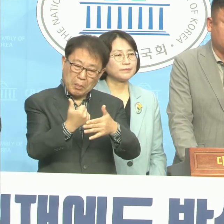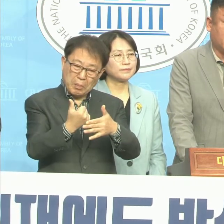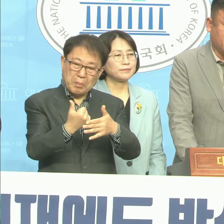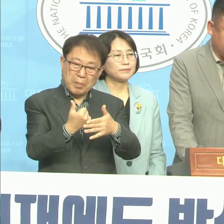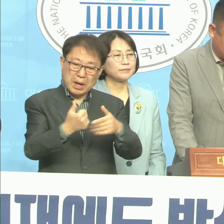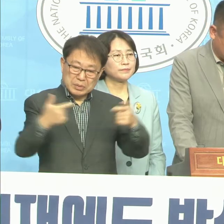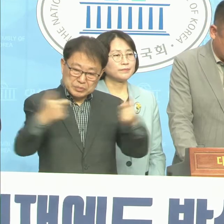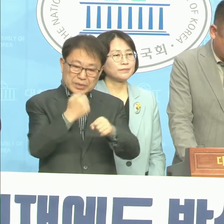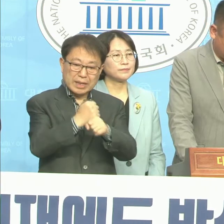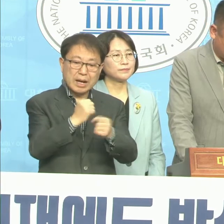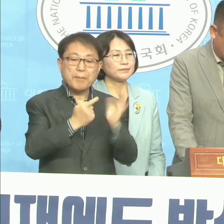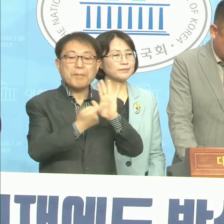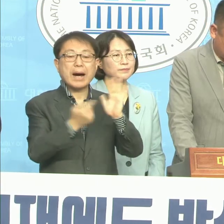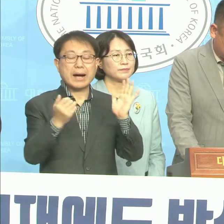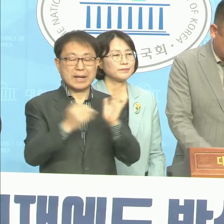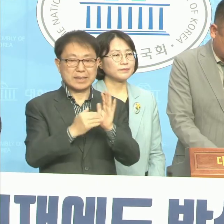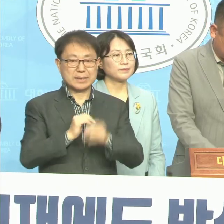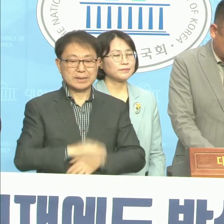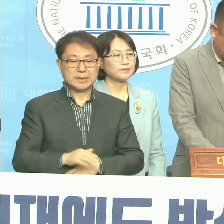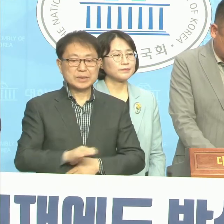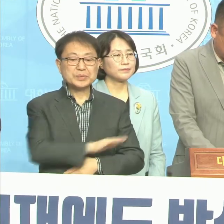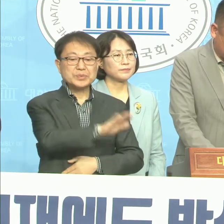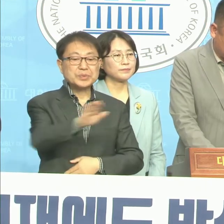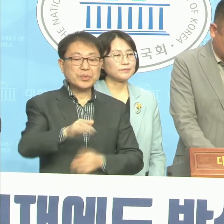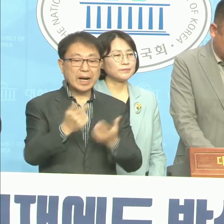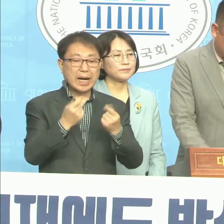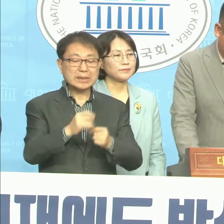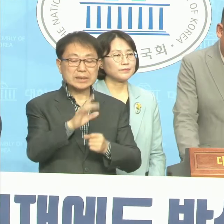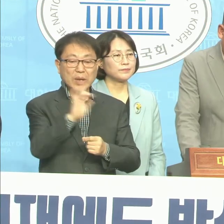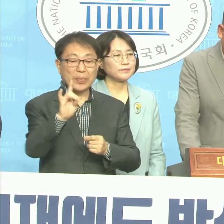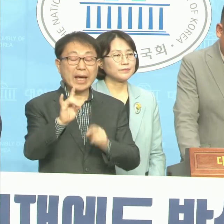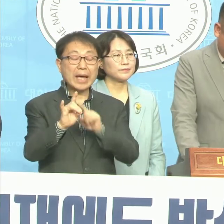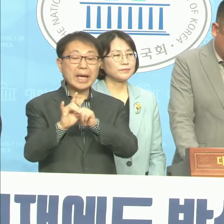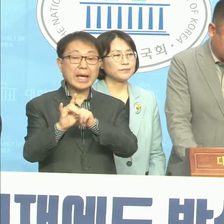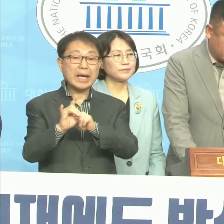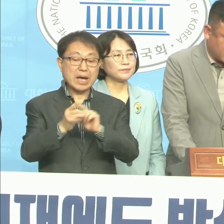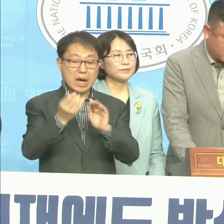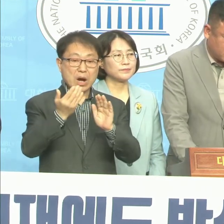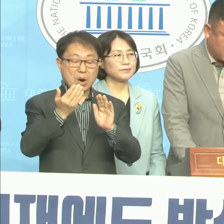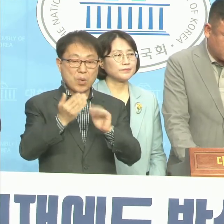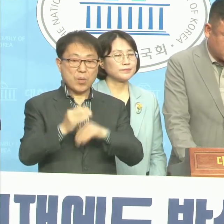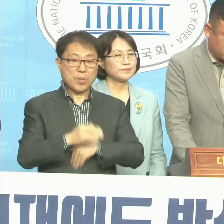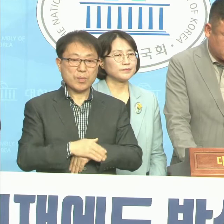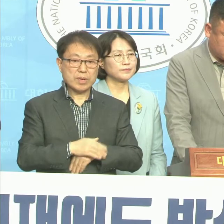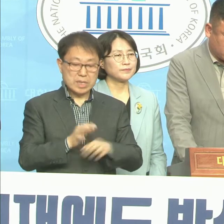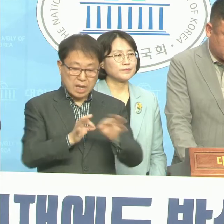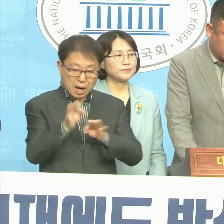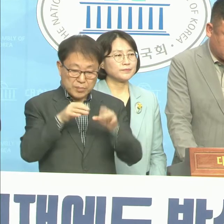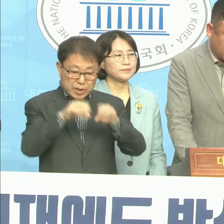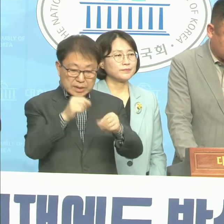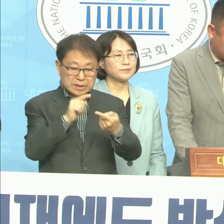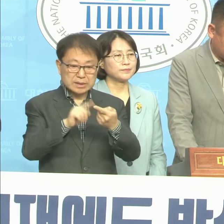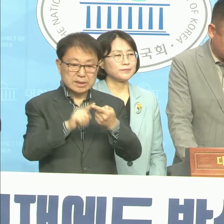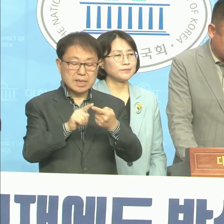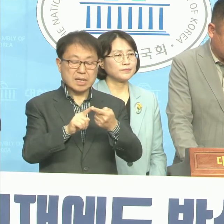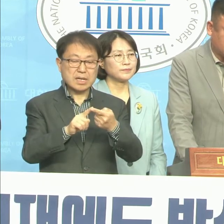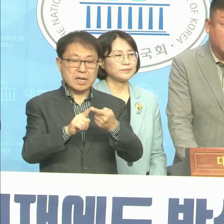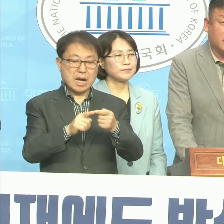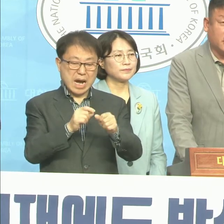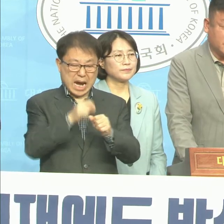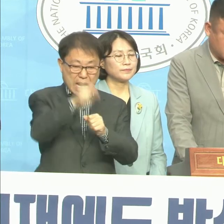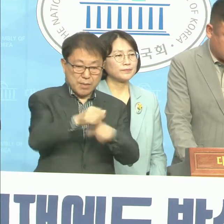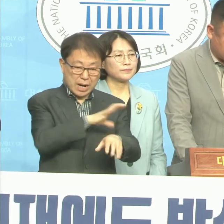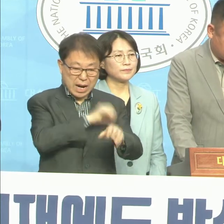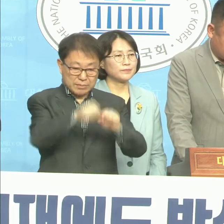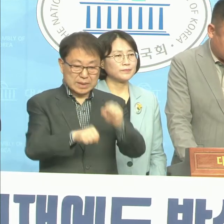모드를 통해 발표한 돼 있다 우리 대책이 더 현대중공업이 공업 체제 1 영업정지된 공정의 하도 9 깍지를 대한